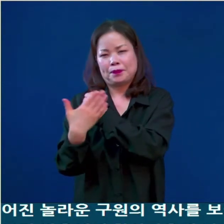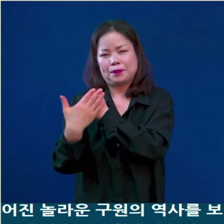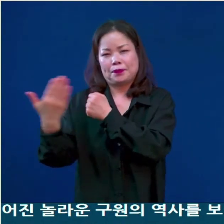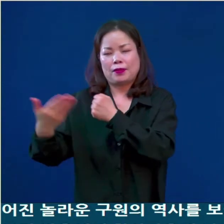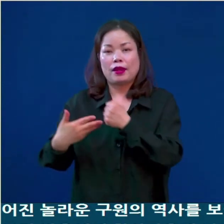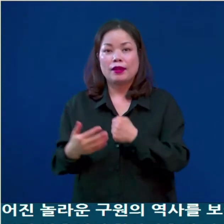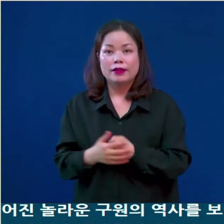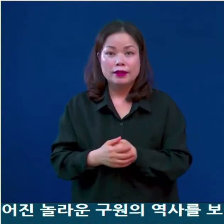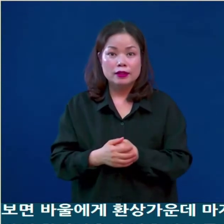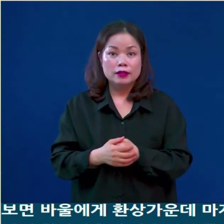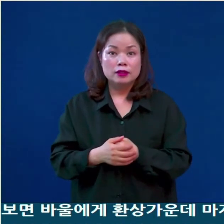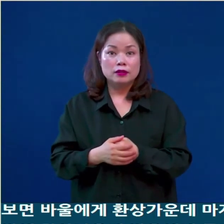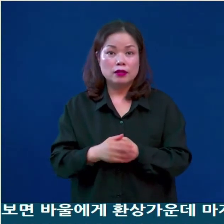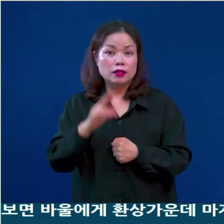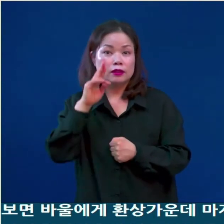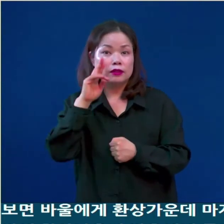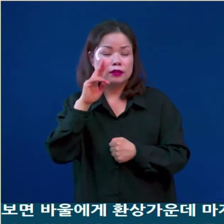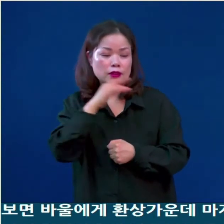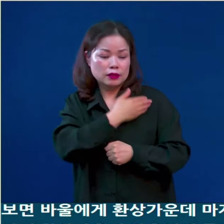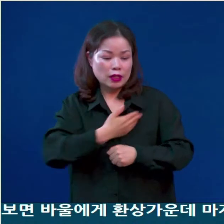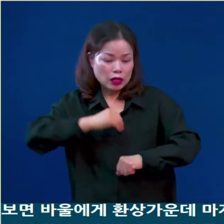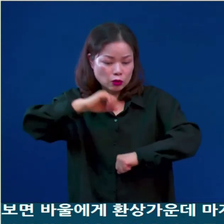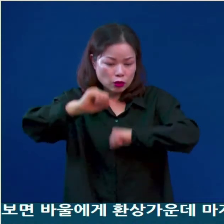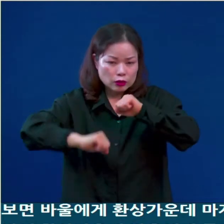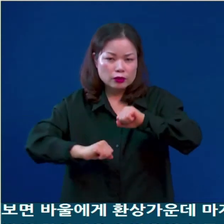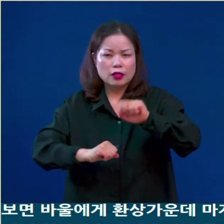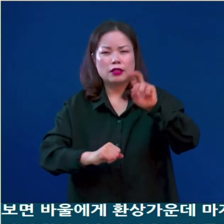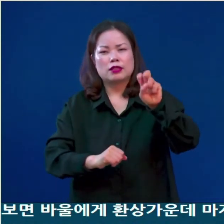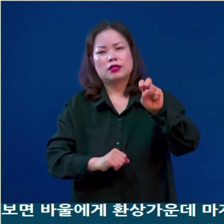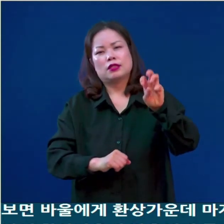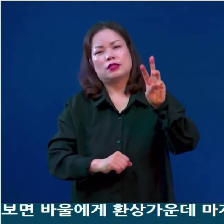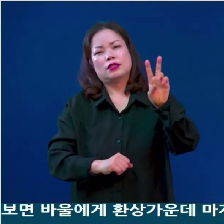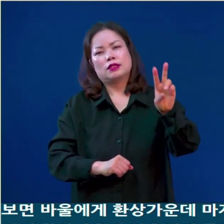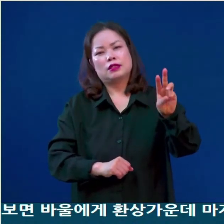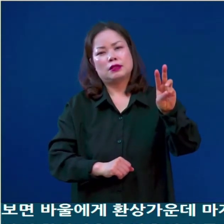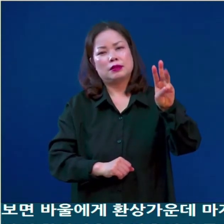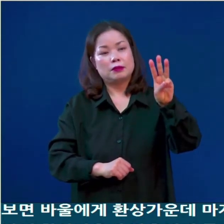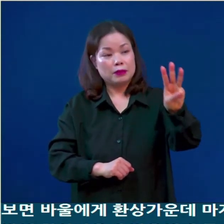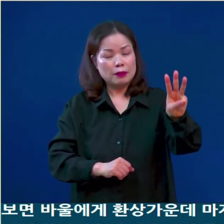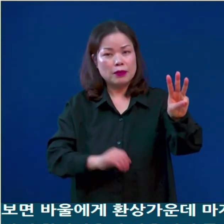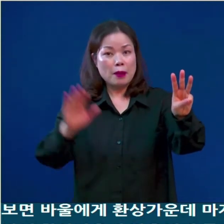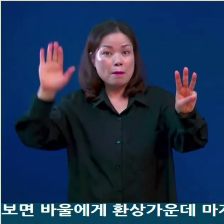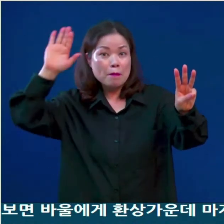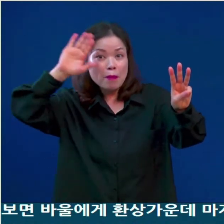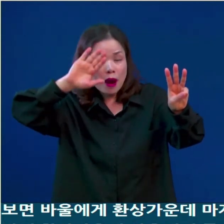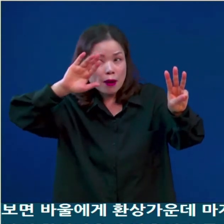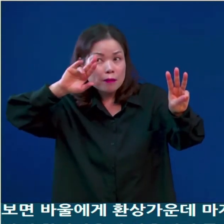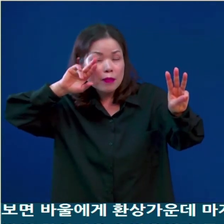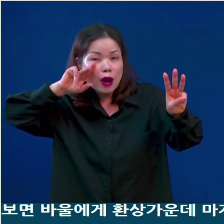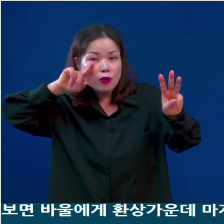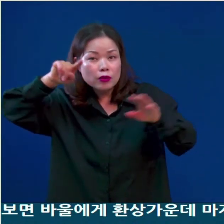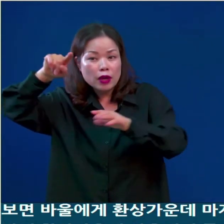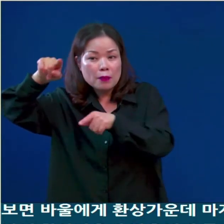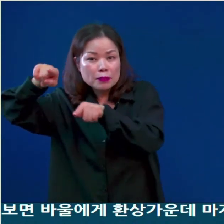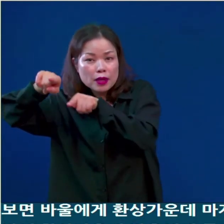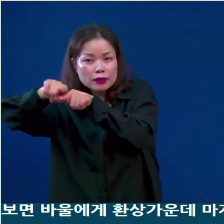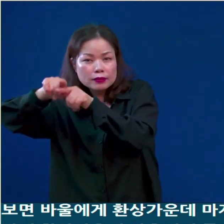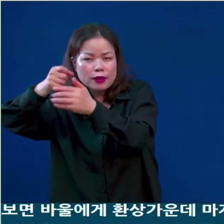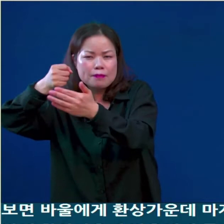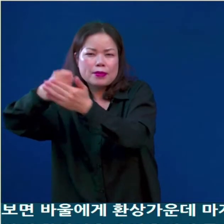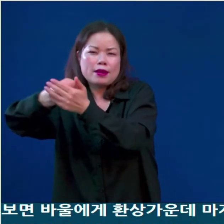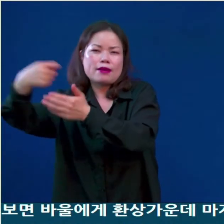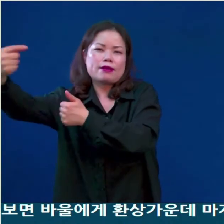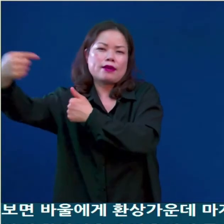주십니다. 그런가 하면 사도행전 23장 11절에서도 밤에 바울 곁에 서서